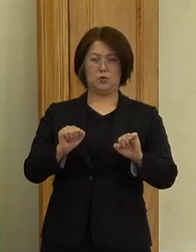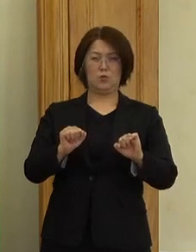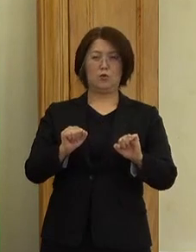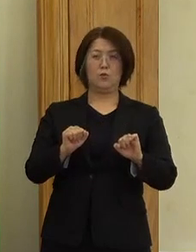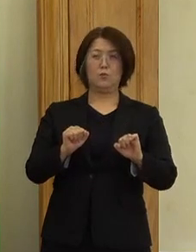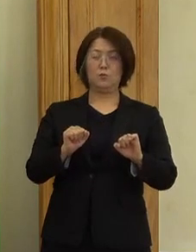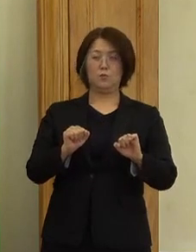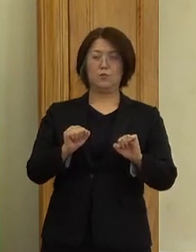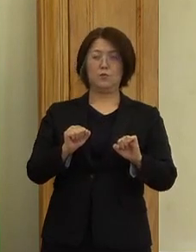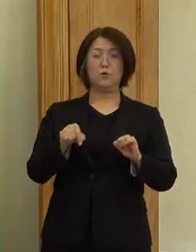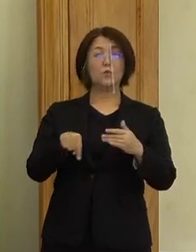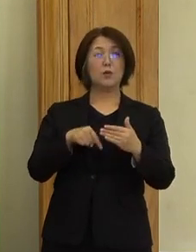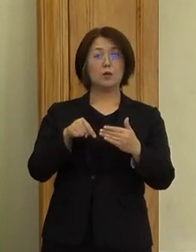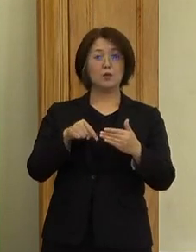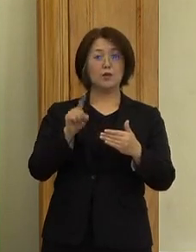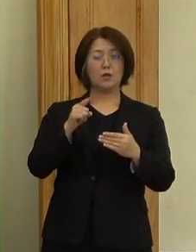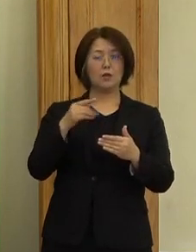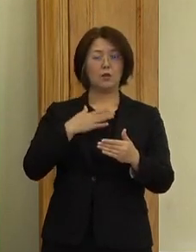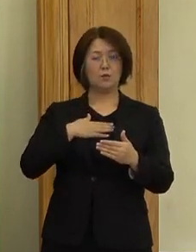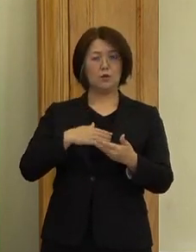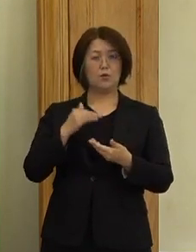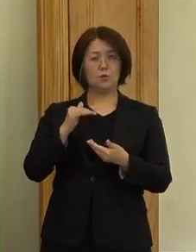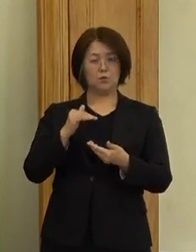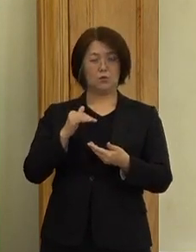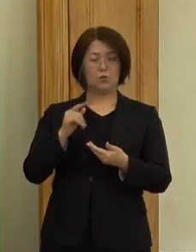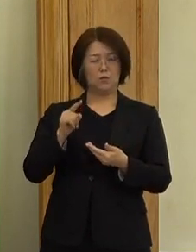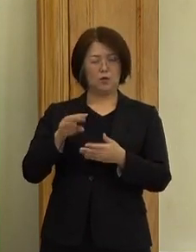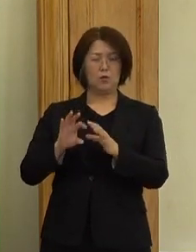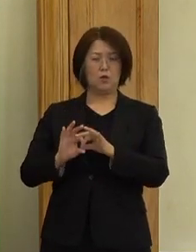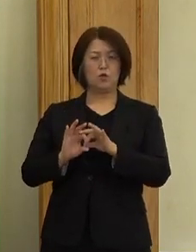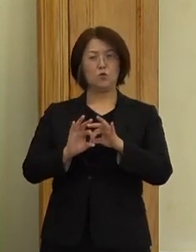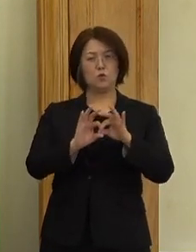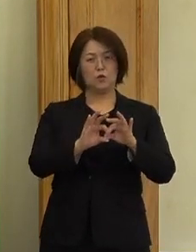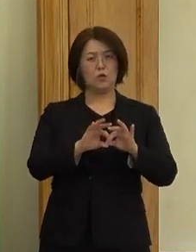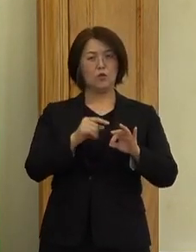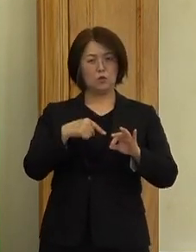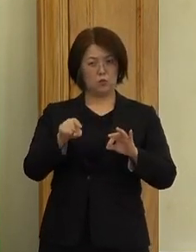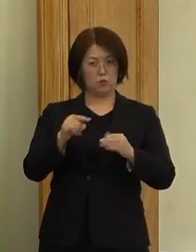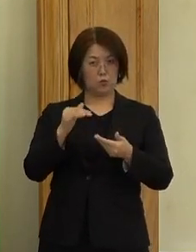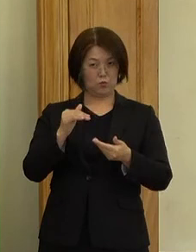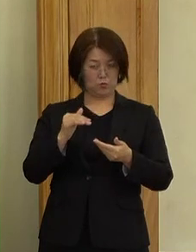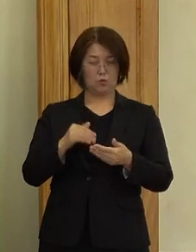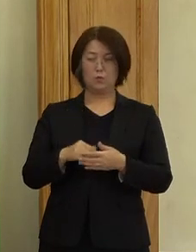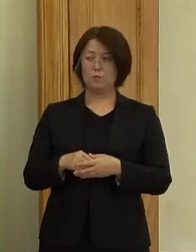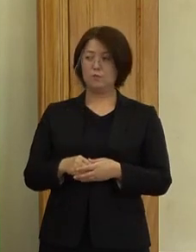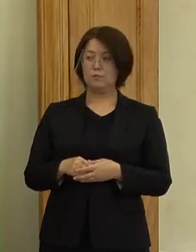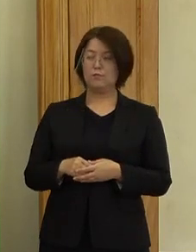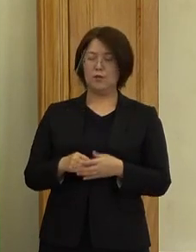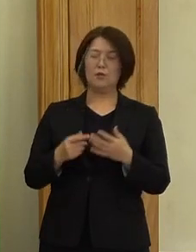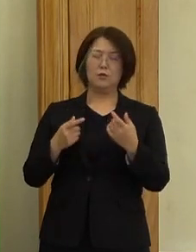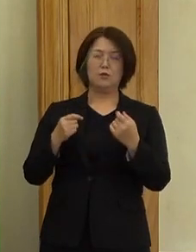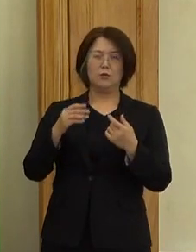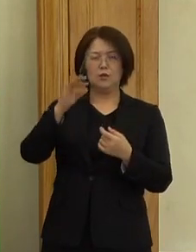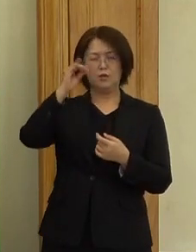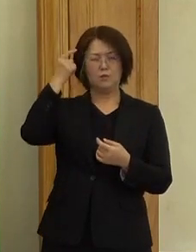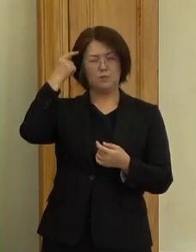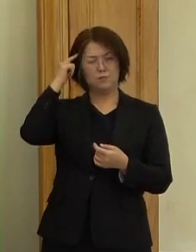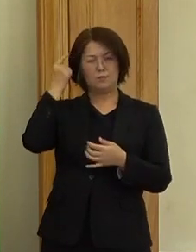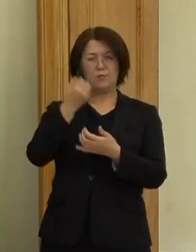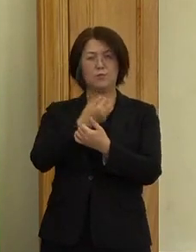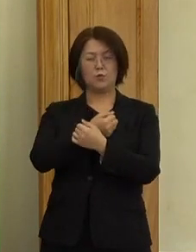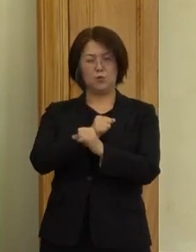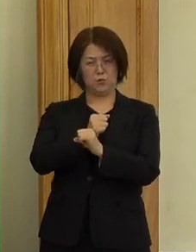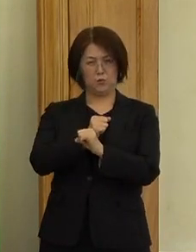見えてくるというか、そういうものを続けていくということになるんですね。 いろんな知恵を絞って工夫を